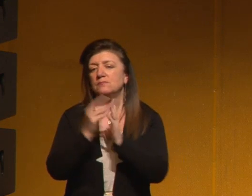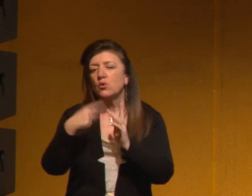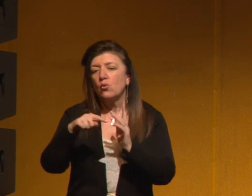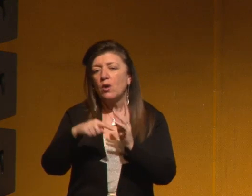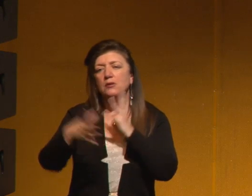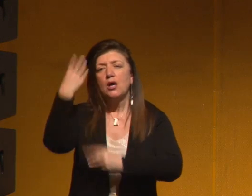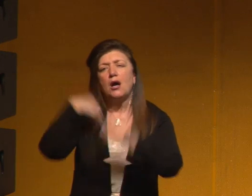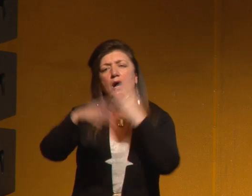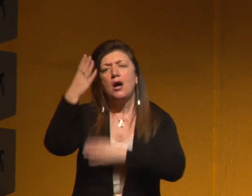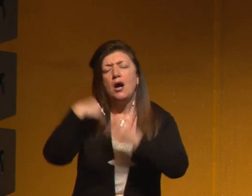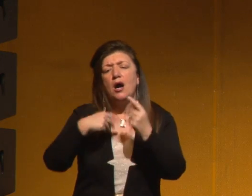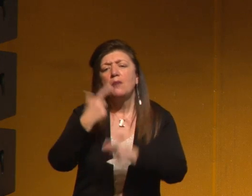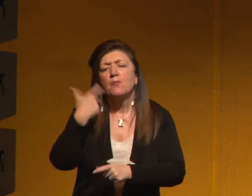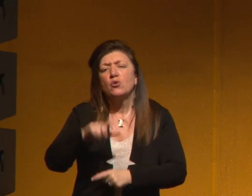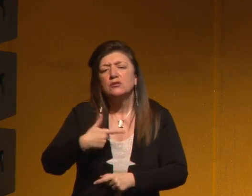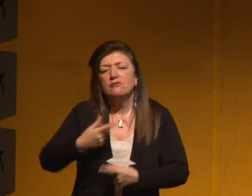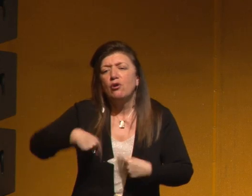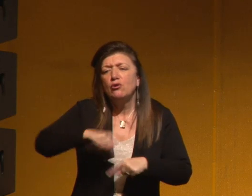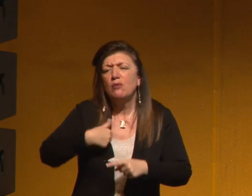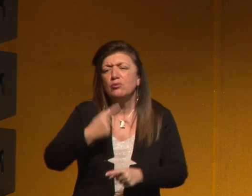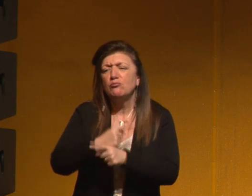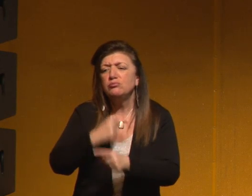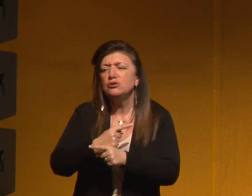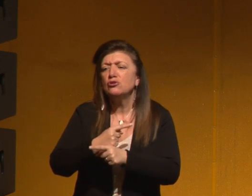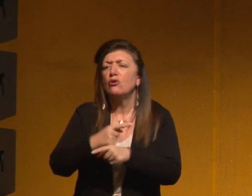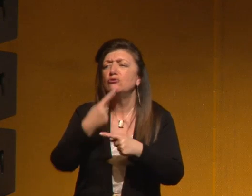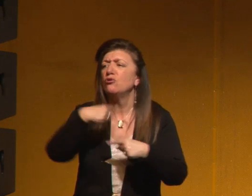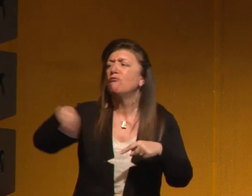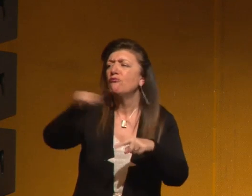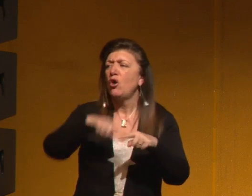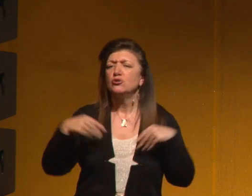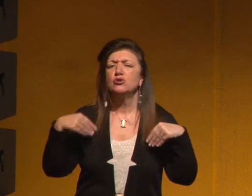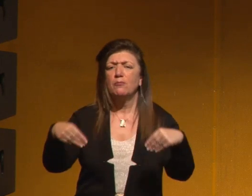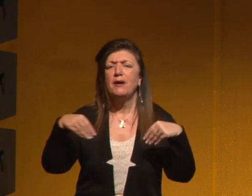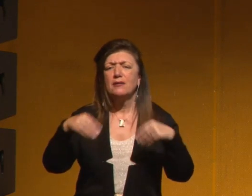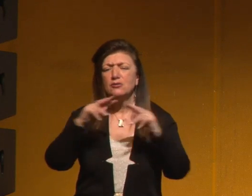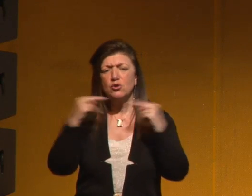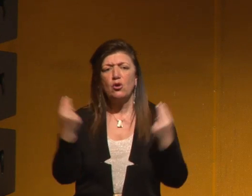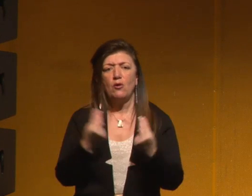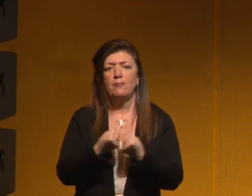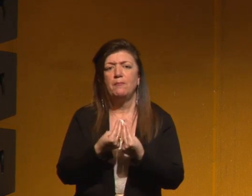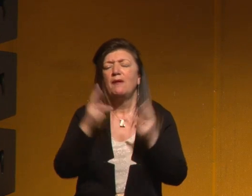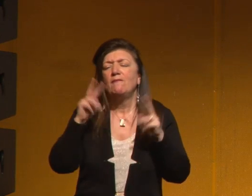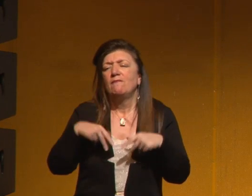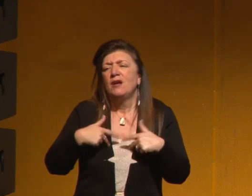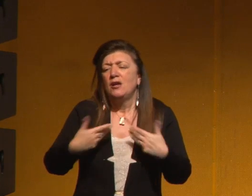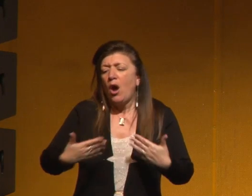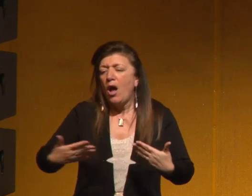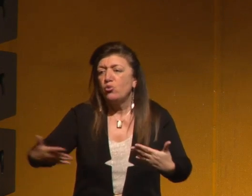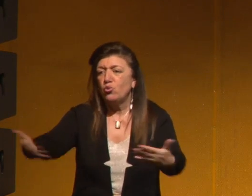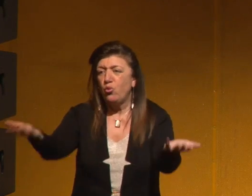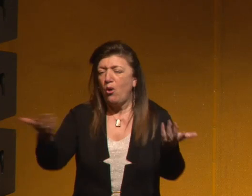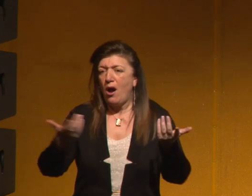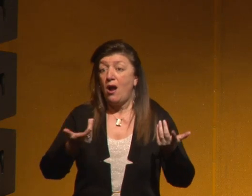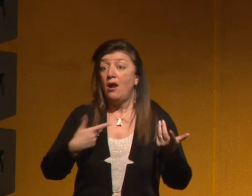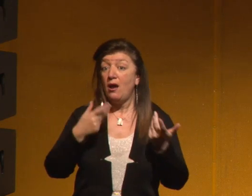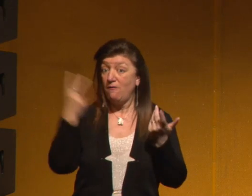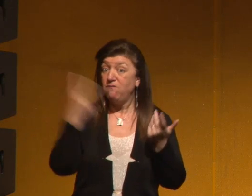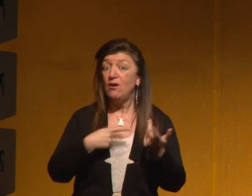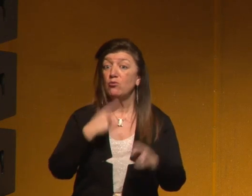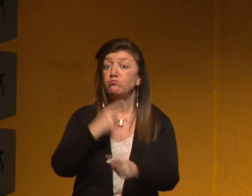di tutta la vostra partecipazione sono oggi più attuale che mai abbiamo bisogno e la partecipazione